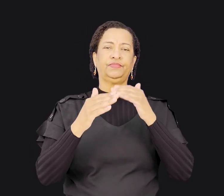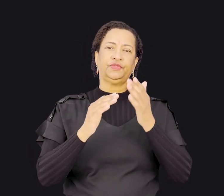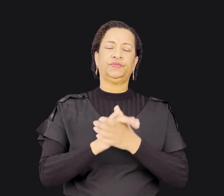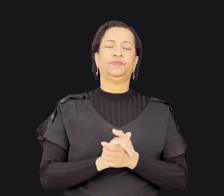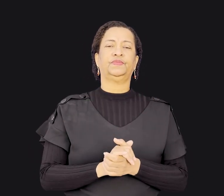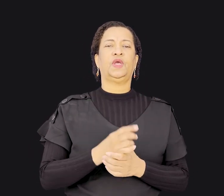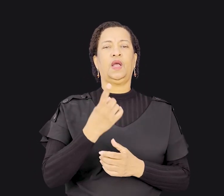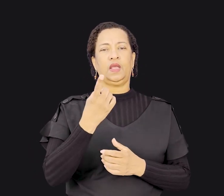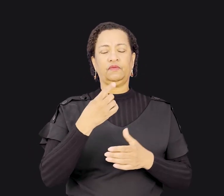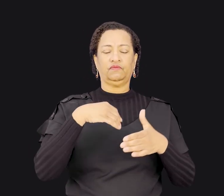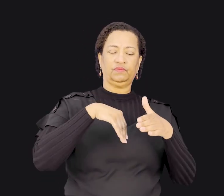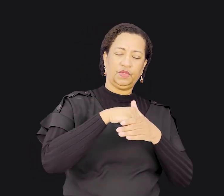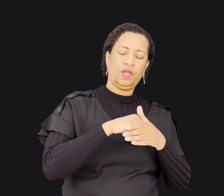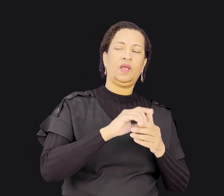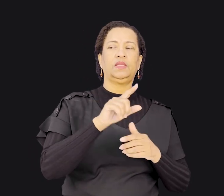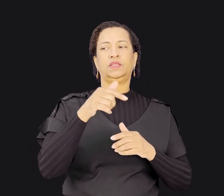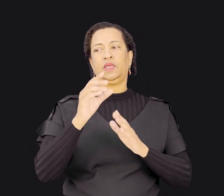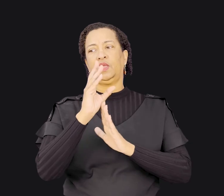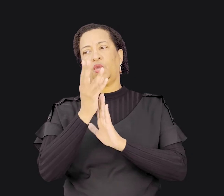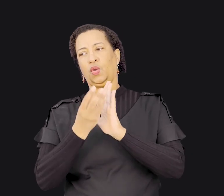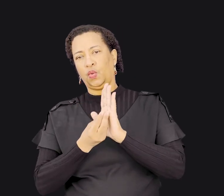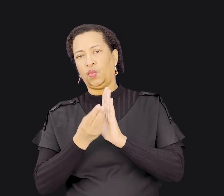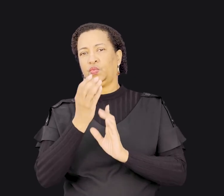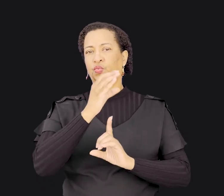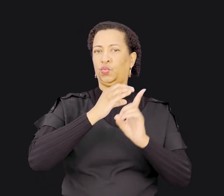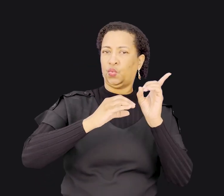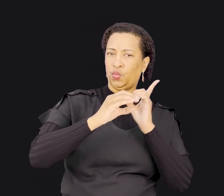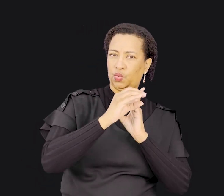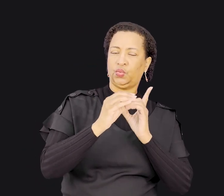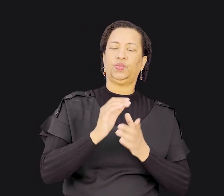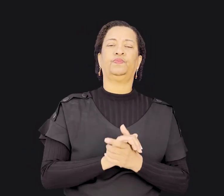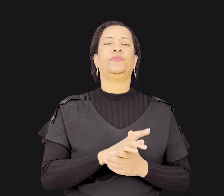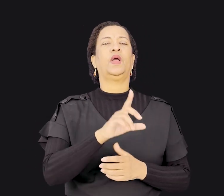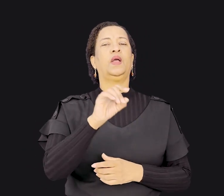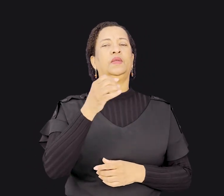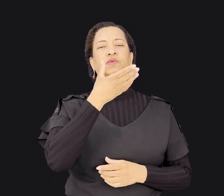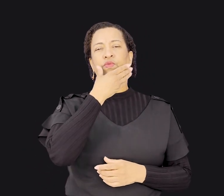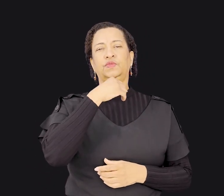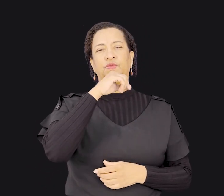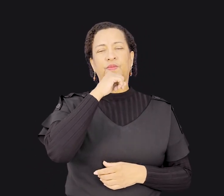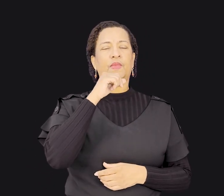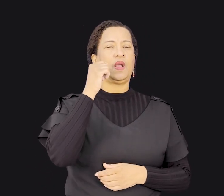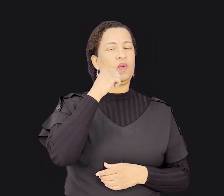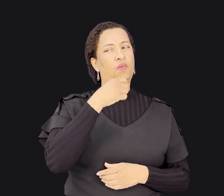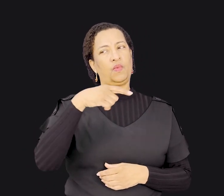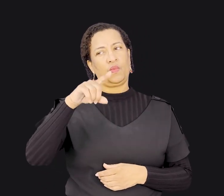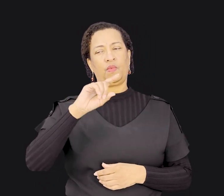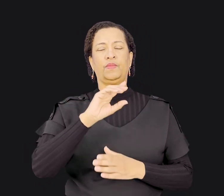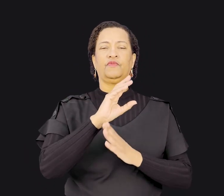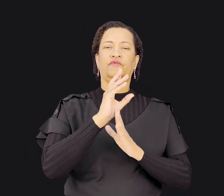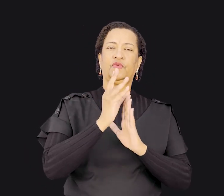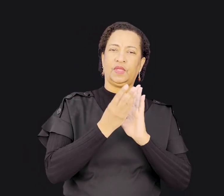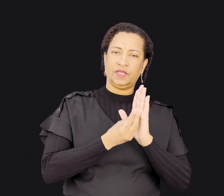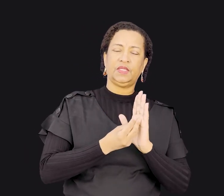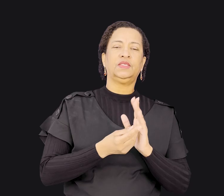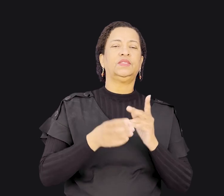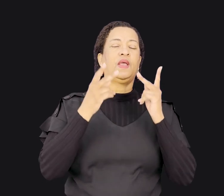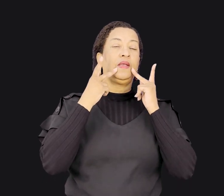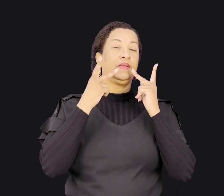Uma partida de futebol por um culto na igreja. No Dia dos Pais, aquele homem foi à igreja e o pastor pregou sobre os